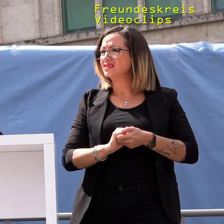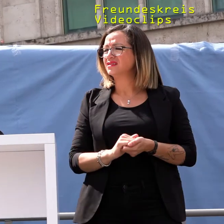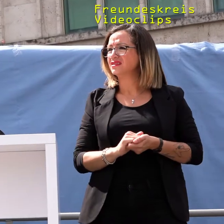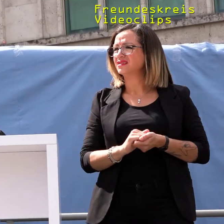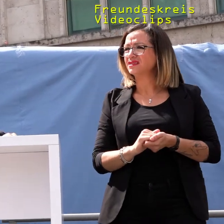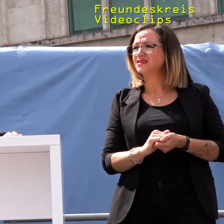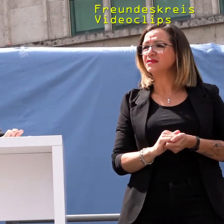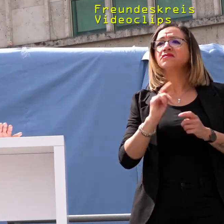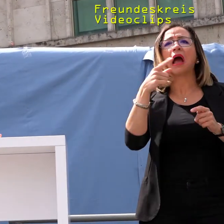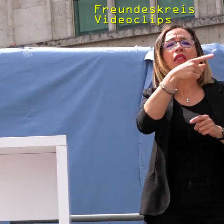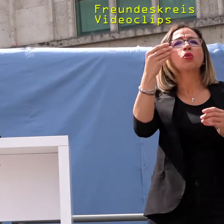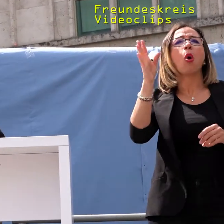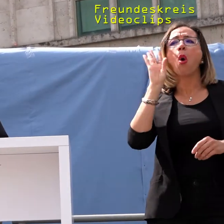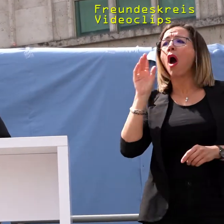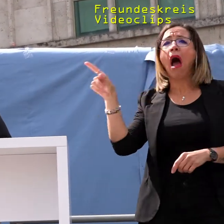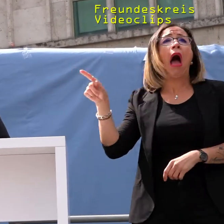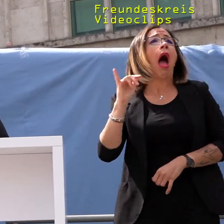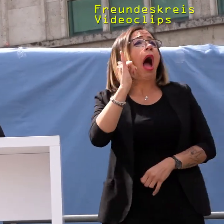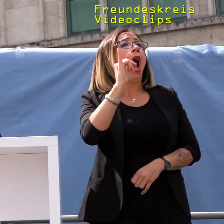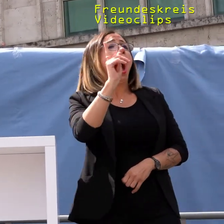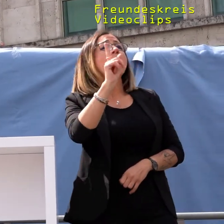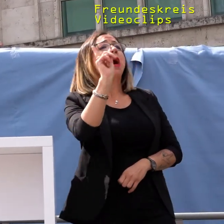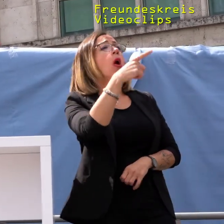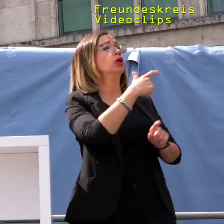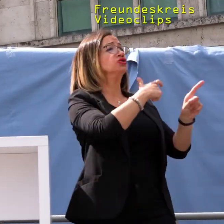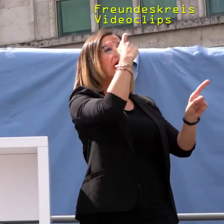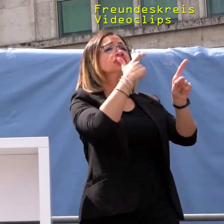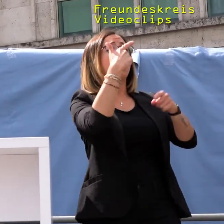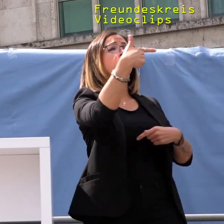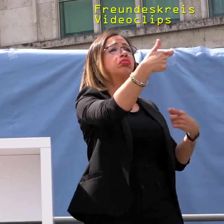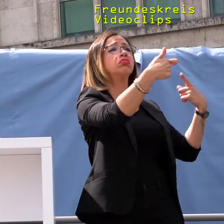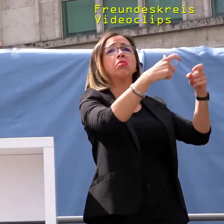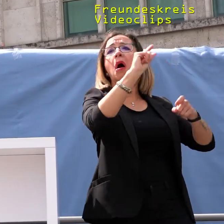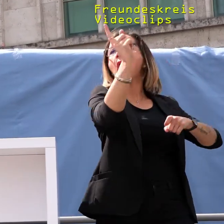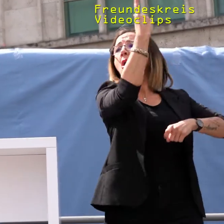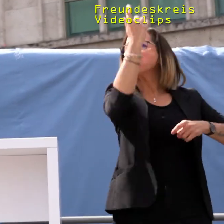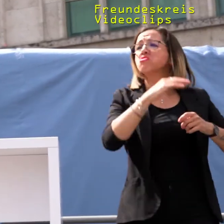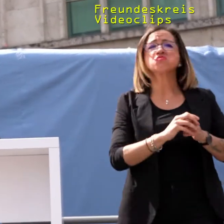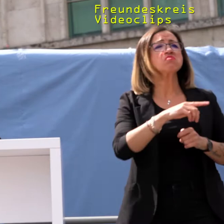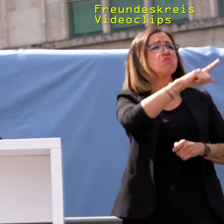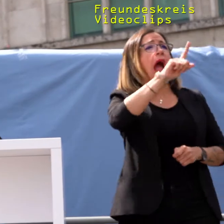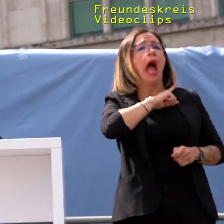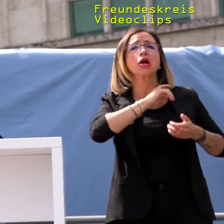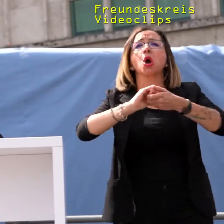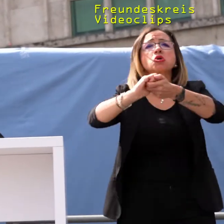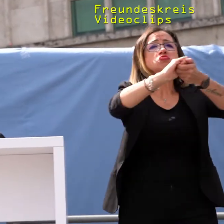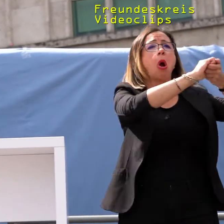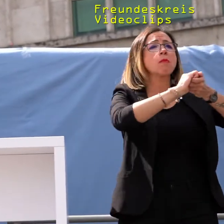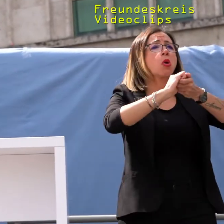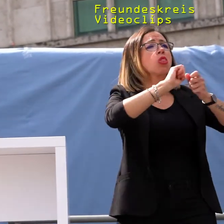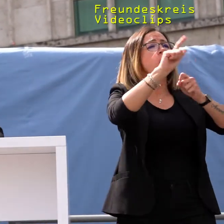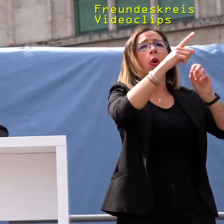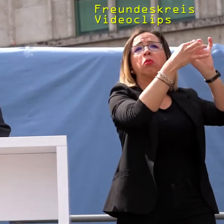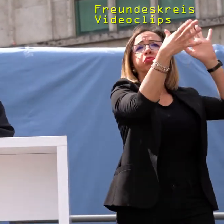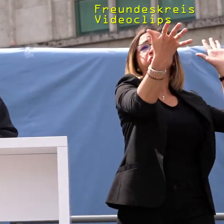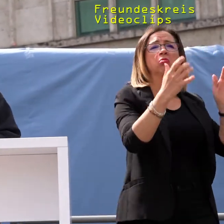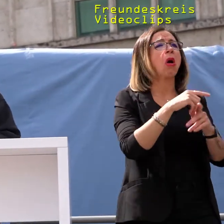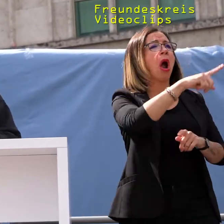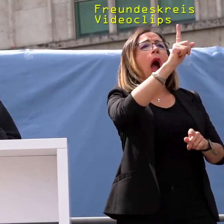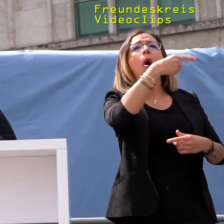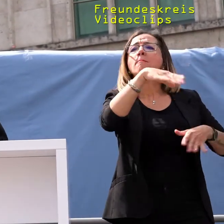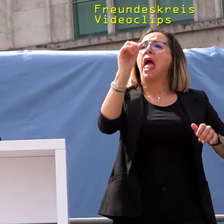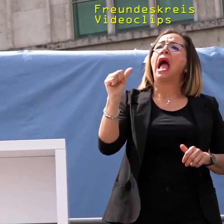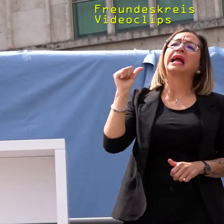Dann hört man so Sätze wie, aber ihr bringt euch doch auch gegenseitig um. Aber ihr schafft es nicht mal, eure eigenen Communities aufzubauen. Aber ihr seid doch eh viel